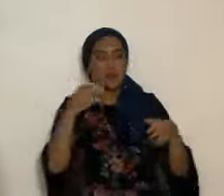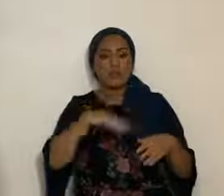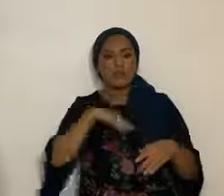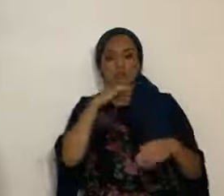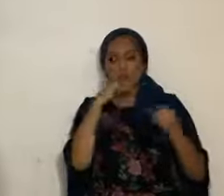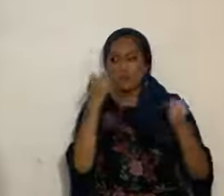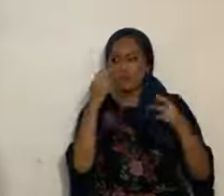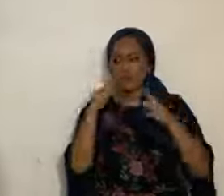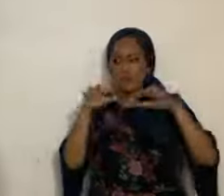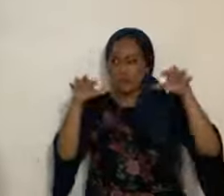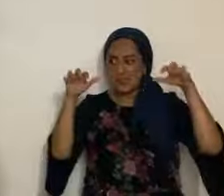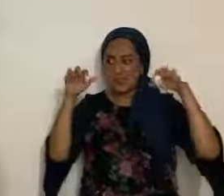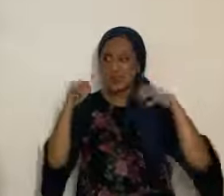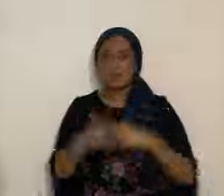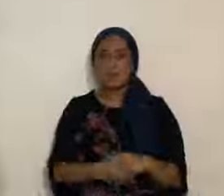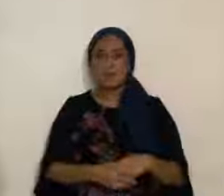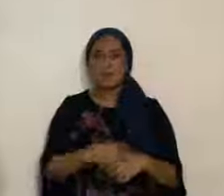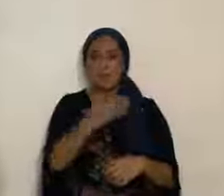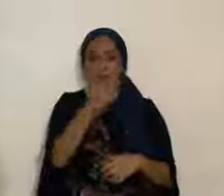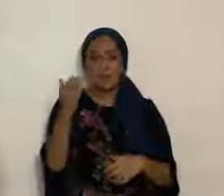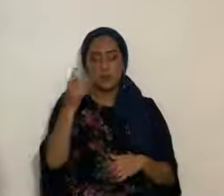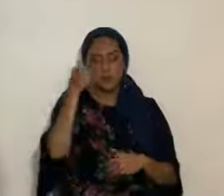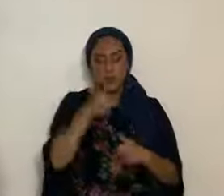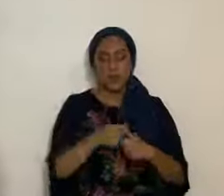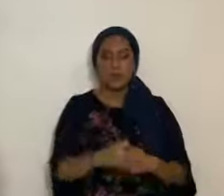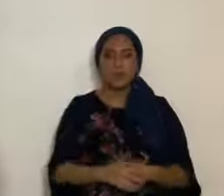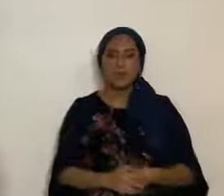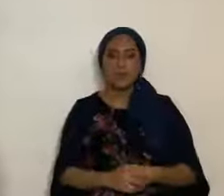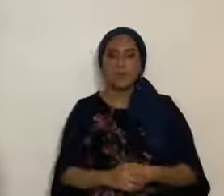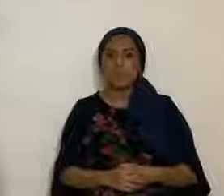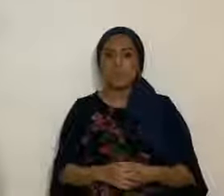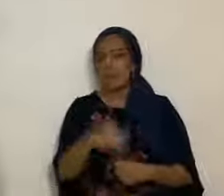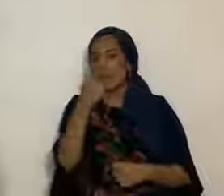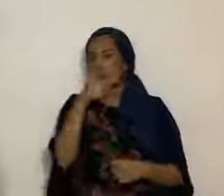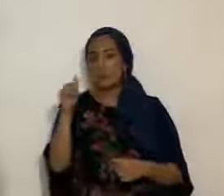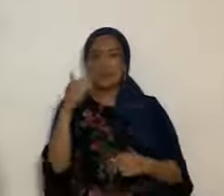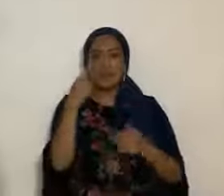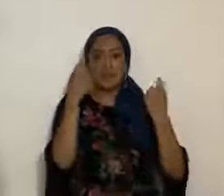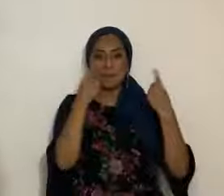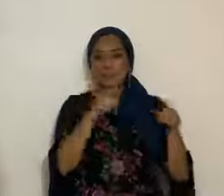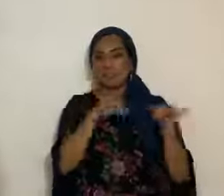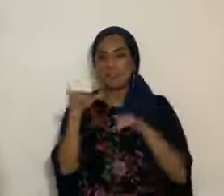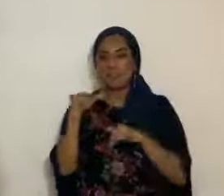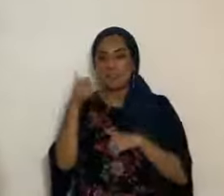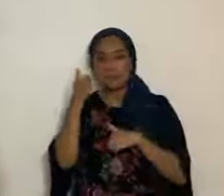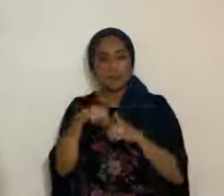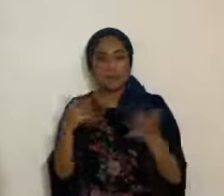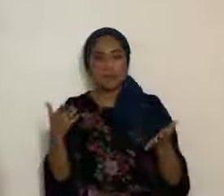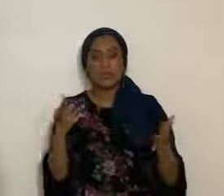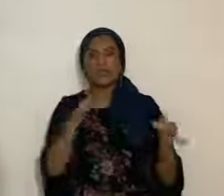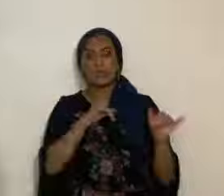grande? ¿Ustedes recuerdan algún hecho similar? Fue lo mismo que se preguntó